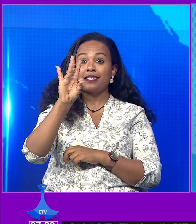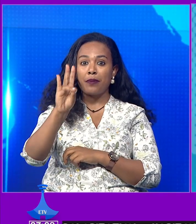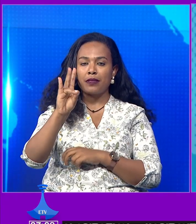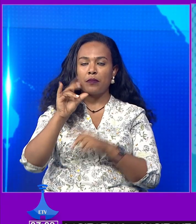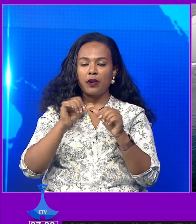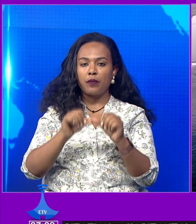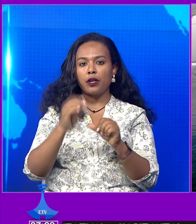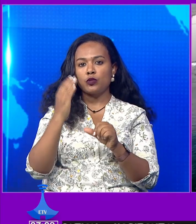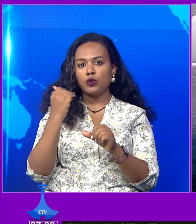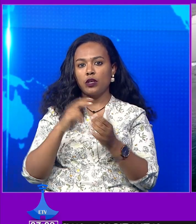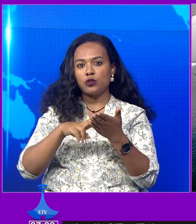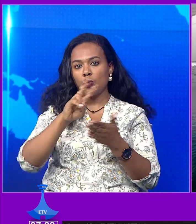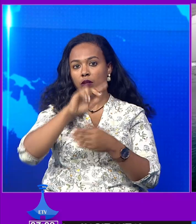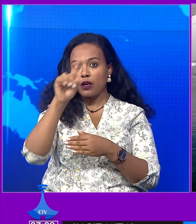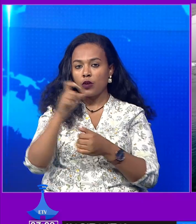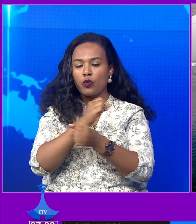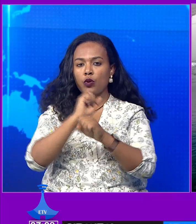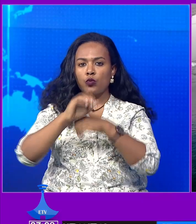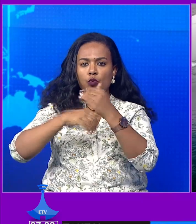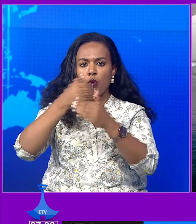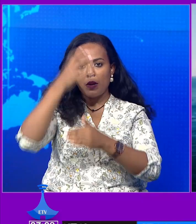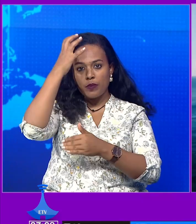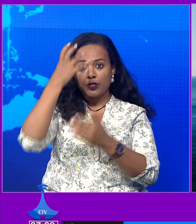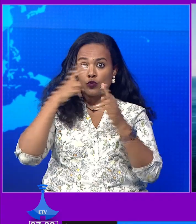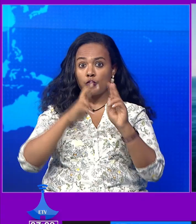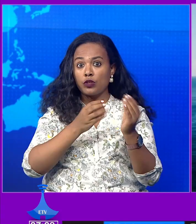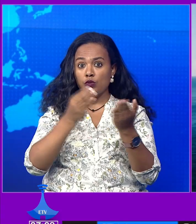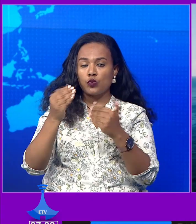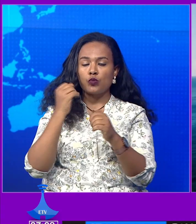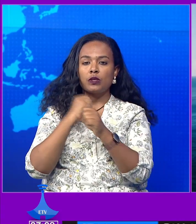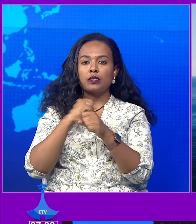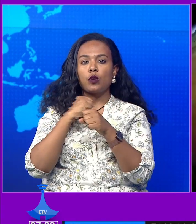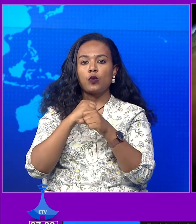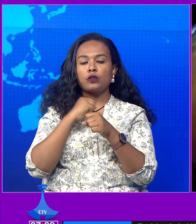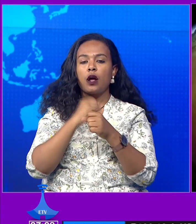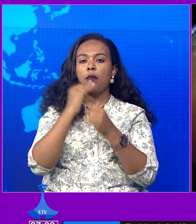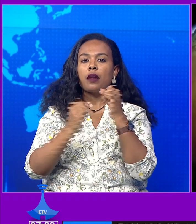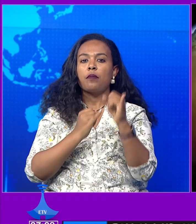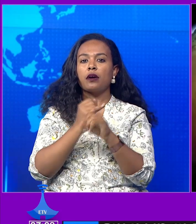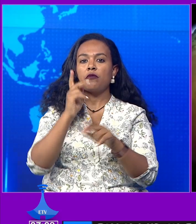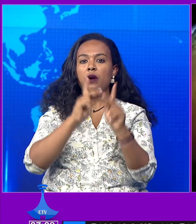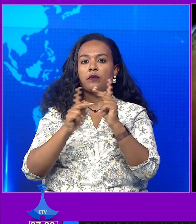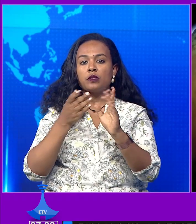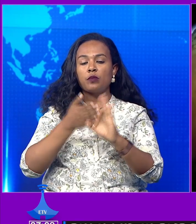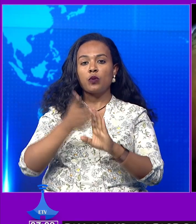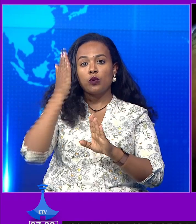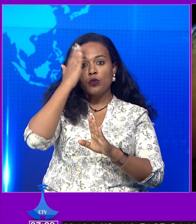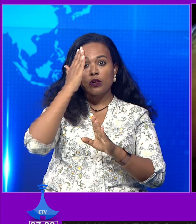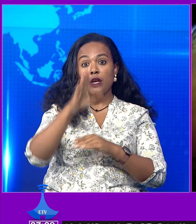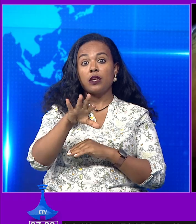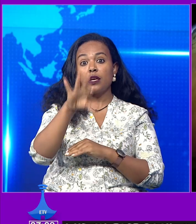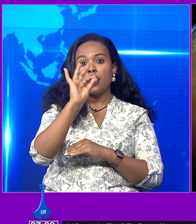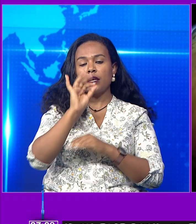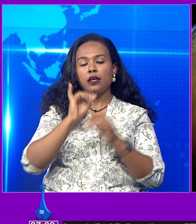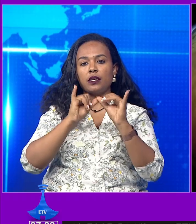አንስተዋል። ጥያቄው በተለይ ከለውጡ በኋላ በመንግስት ትኩረት ተሰጥቶት በተሰራው ስራ በዓለም አቀፍ ማህበረሰብ ዘንድ እውቅናን እያገኘ